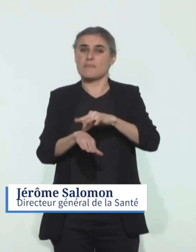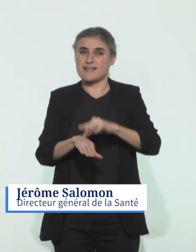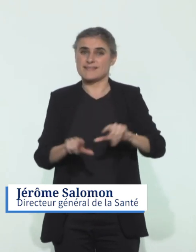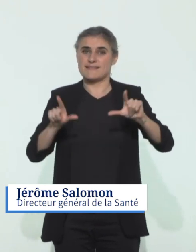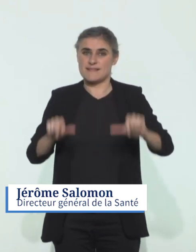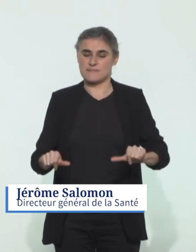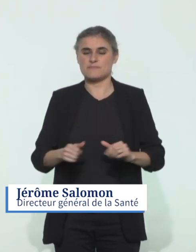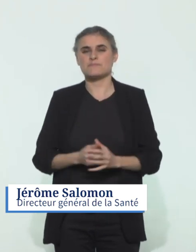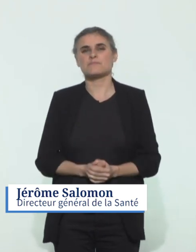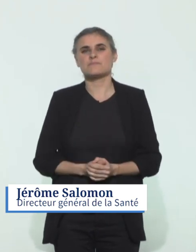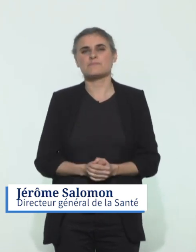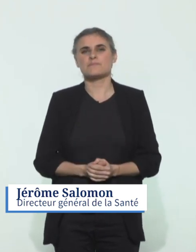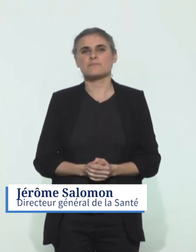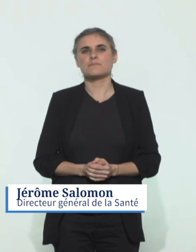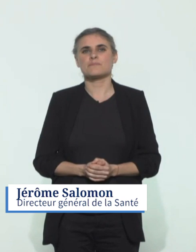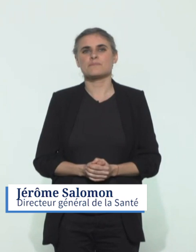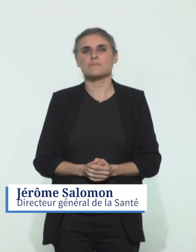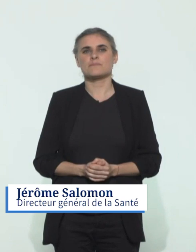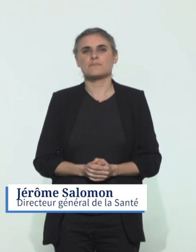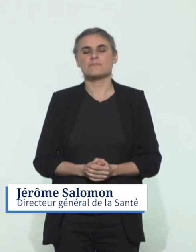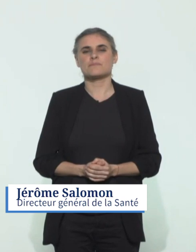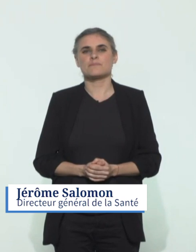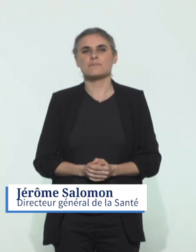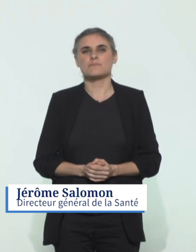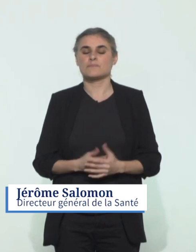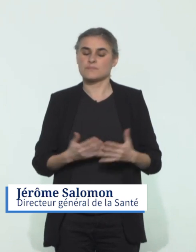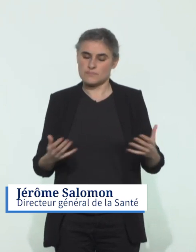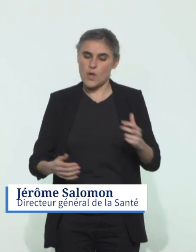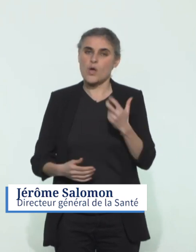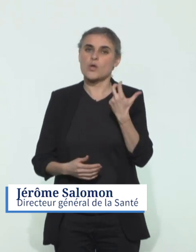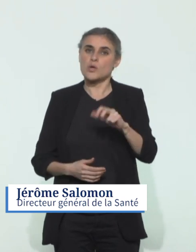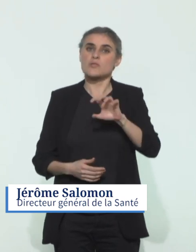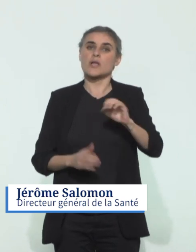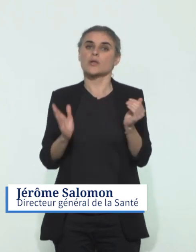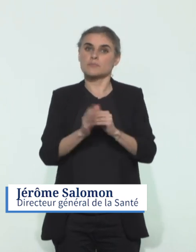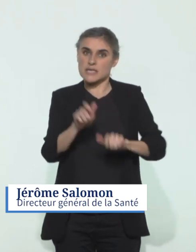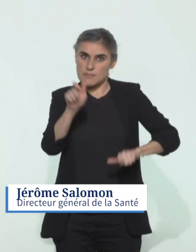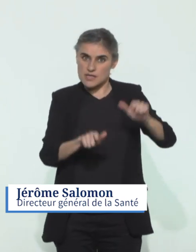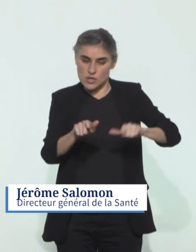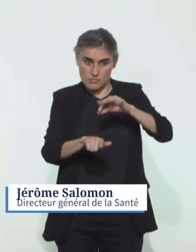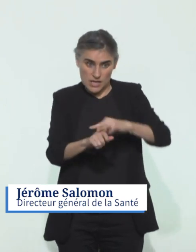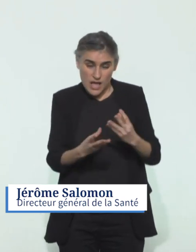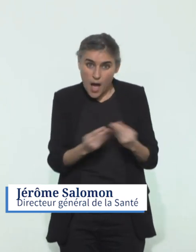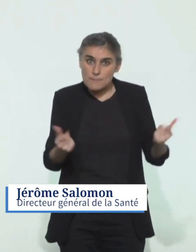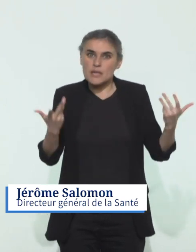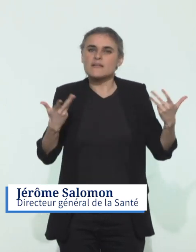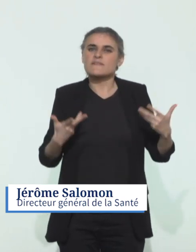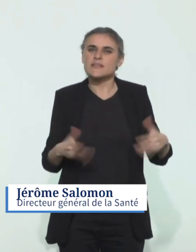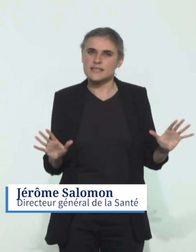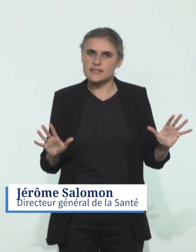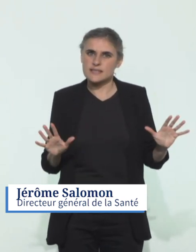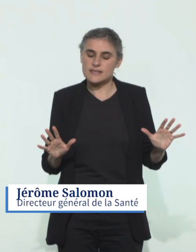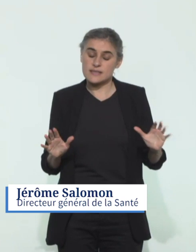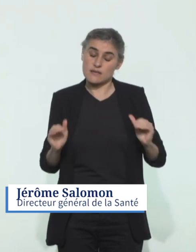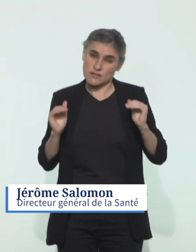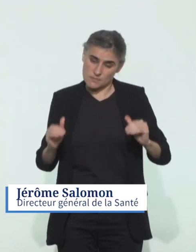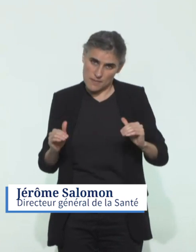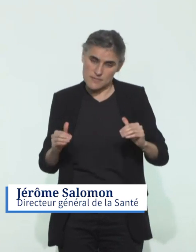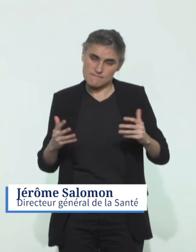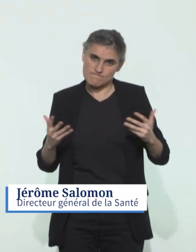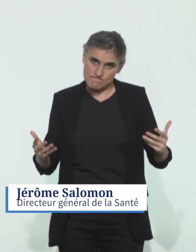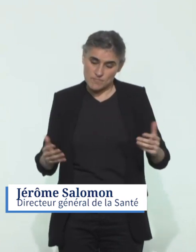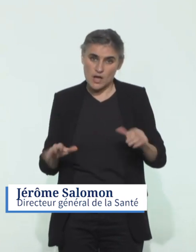Covid-19. S'il est important de signaler que 340 000 personnes sont guéries, nous déplorons plus